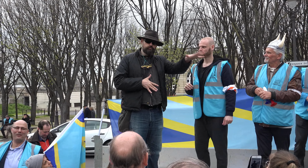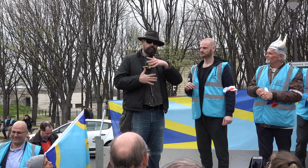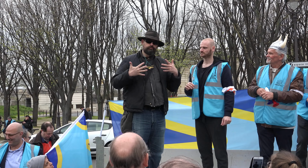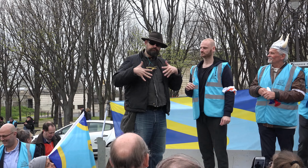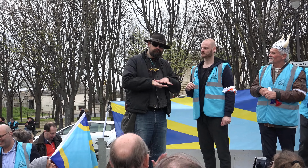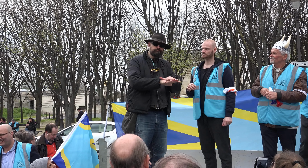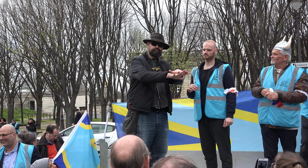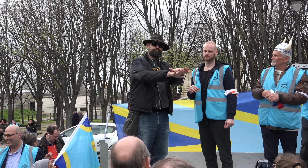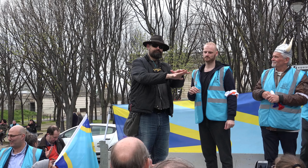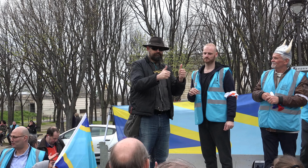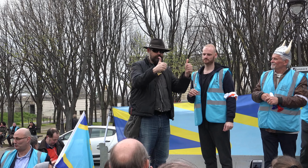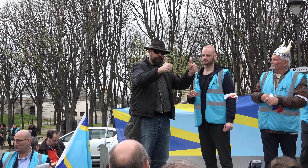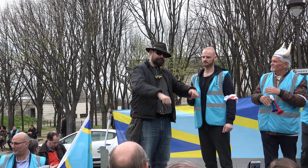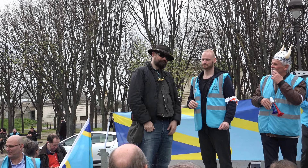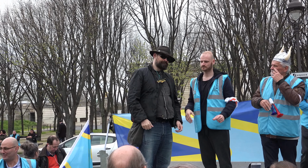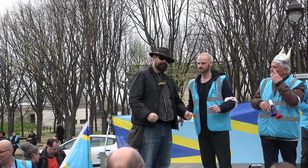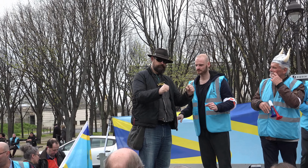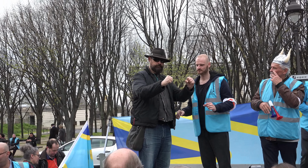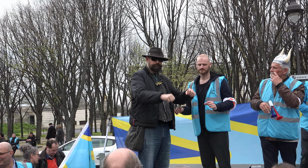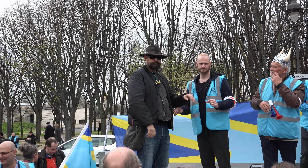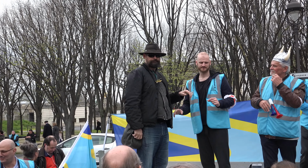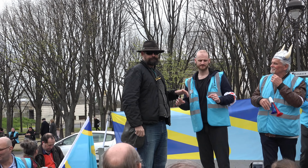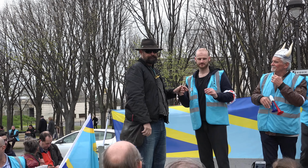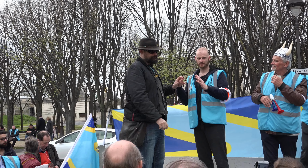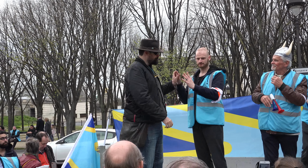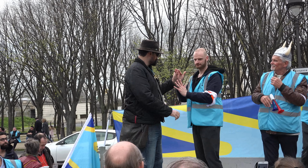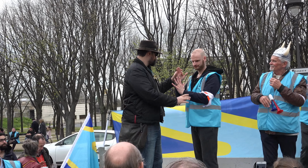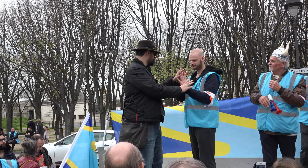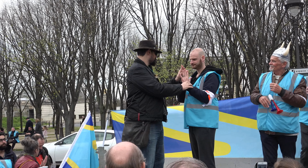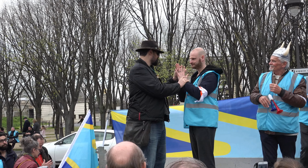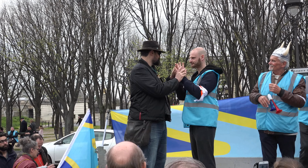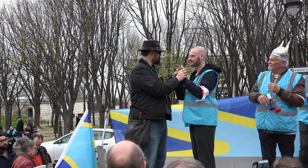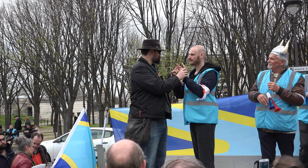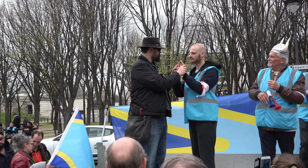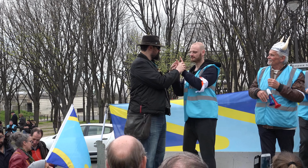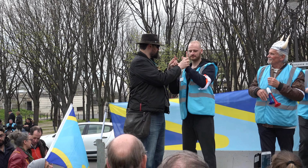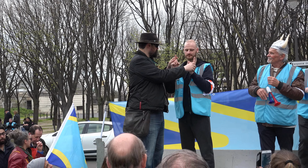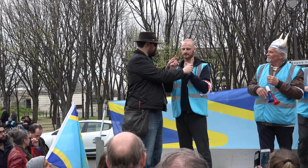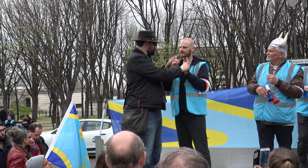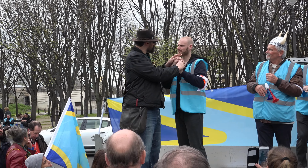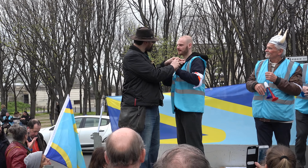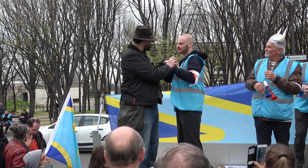vous tous. Un grand merci pour ce travail ensemble, pour cette avancée ensemble